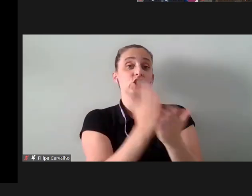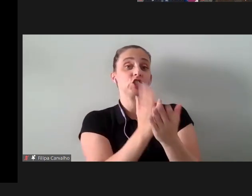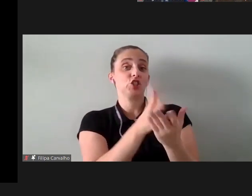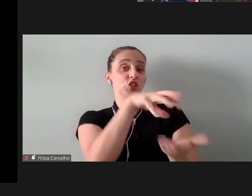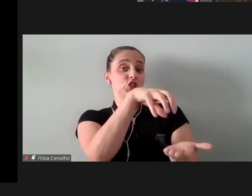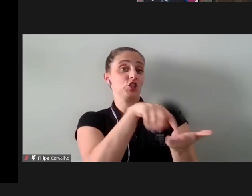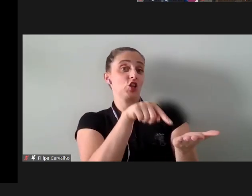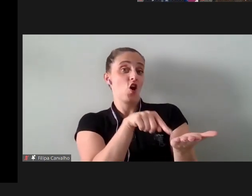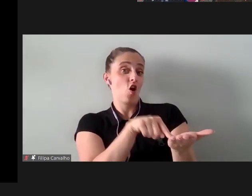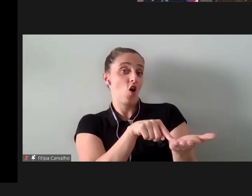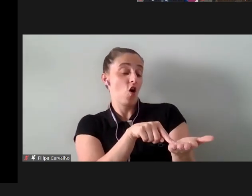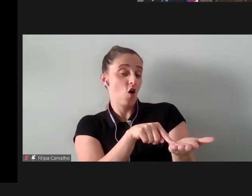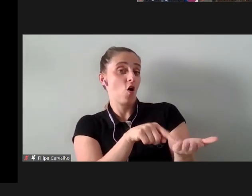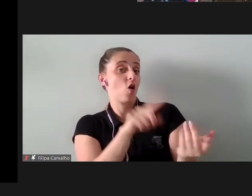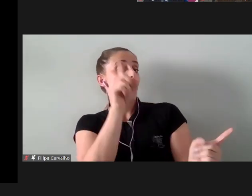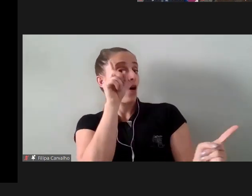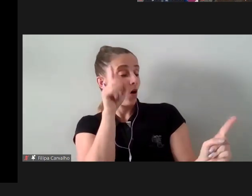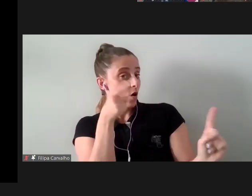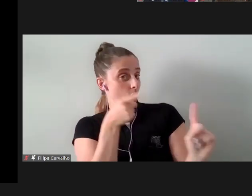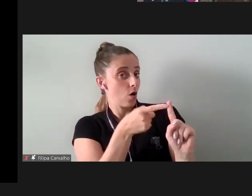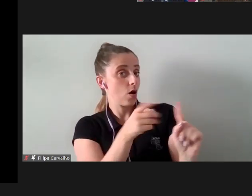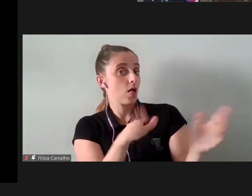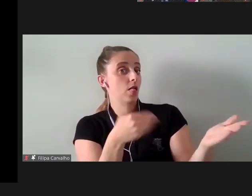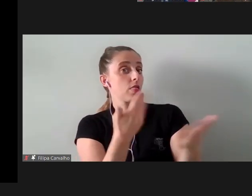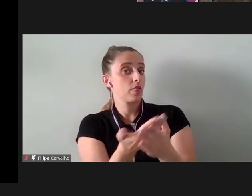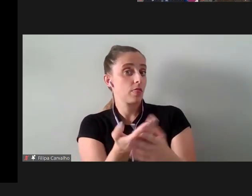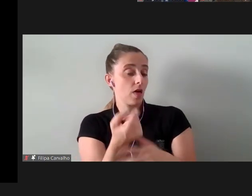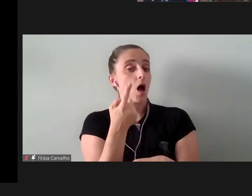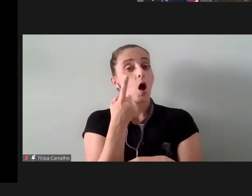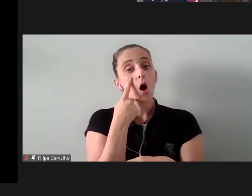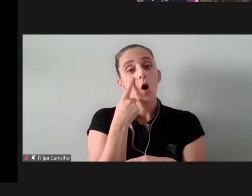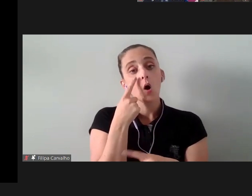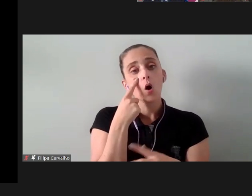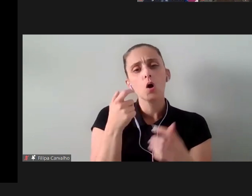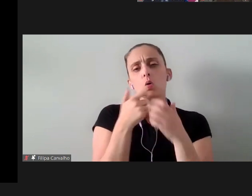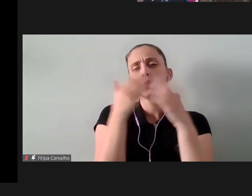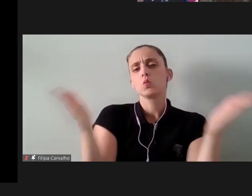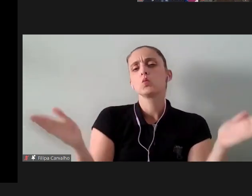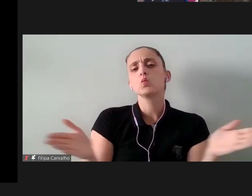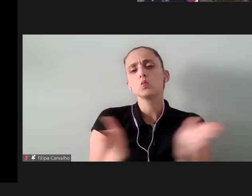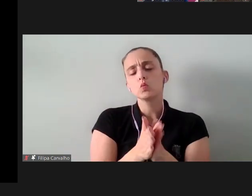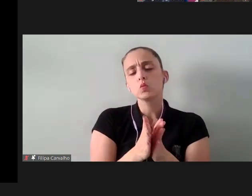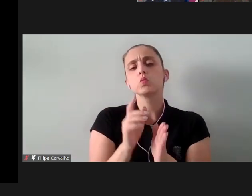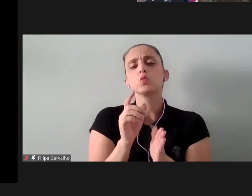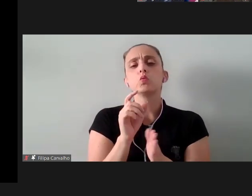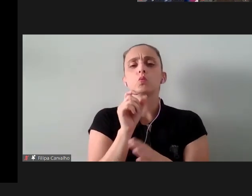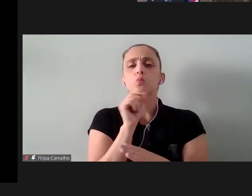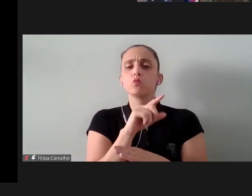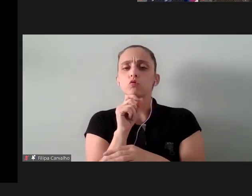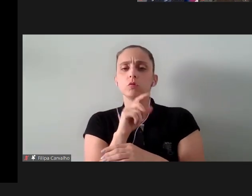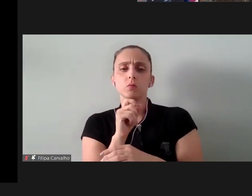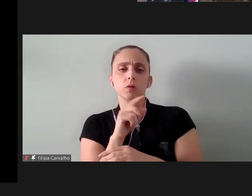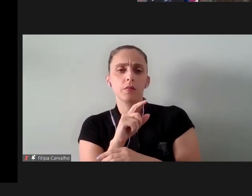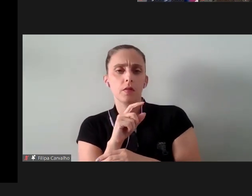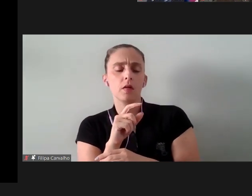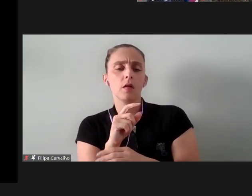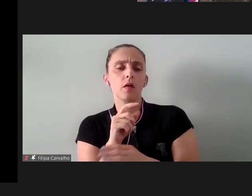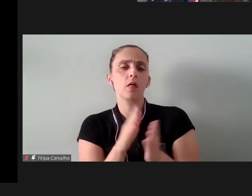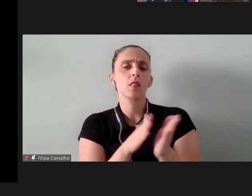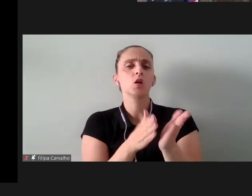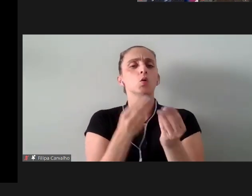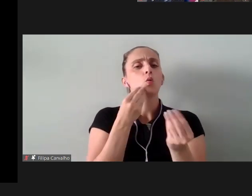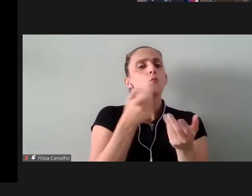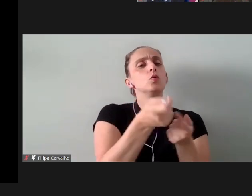escola, que tem como objetivo dar a conhecer todos os instrumentos, principalmente de